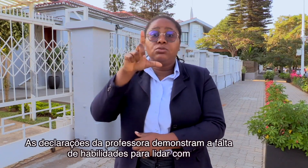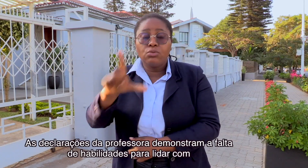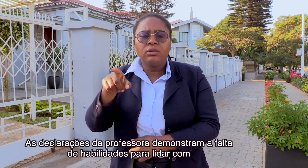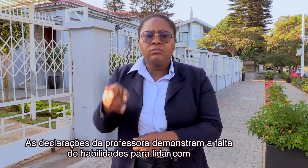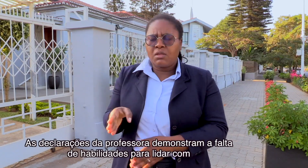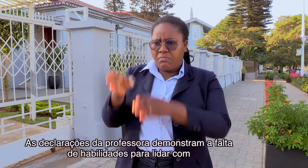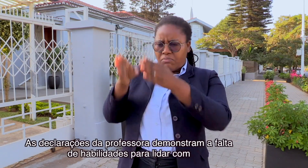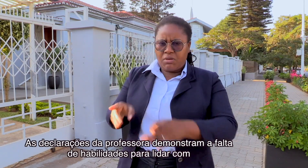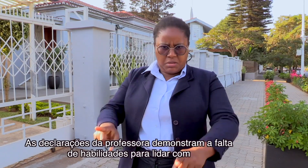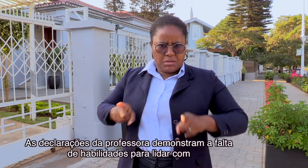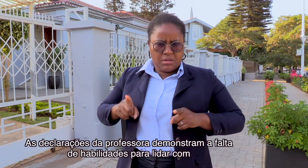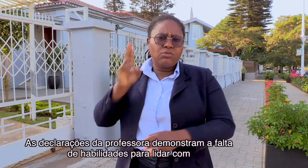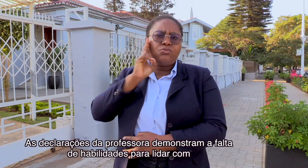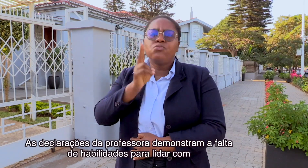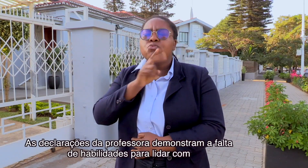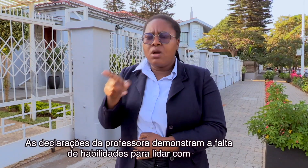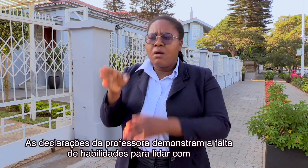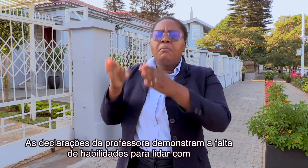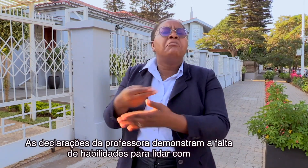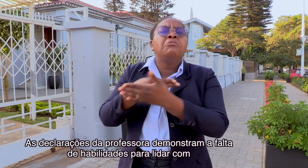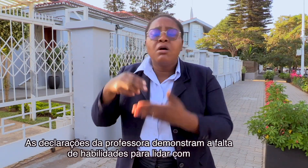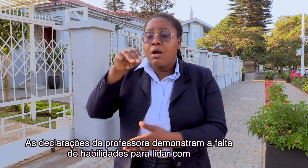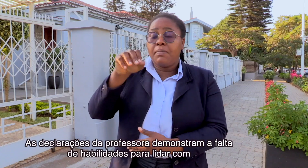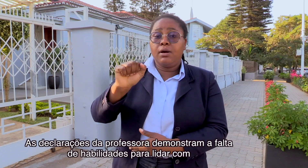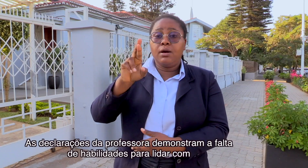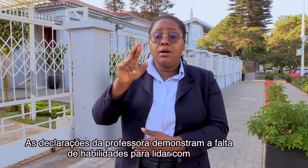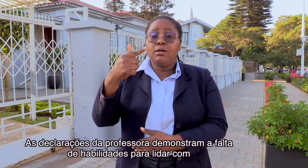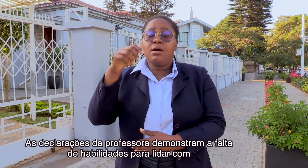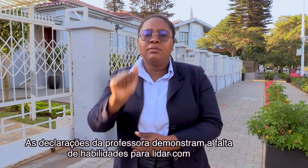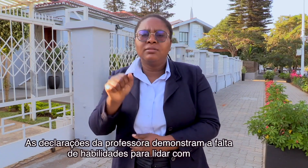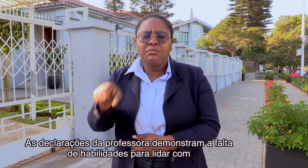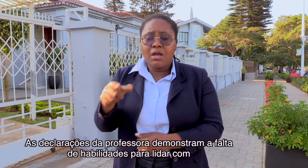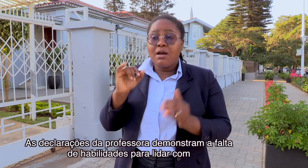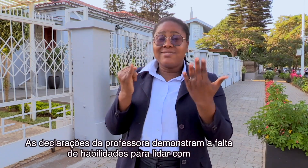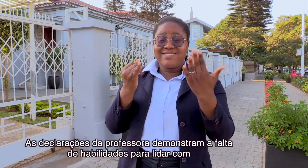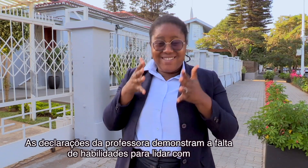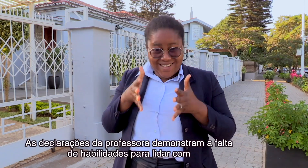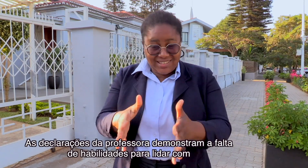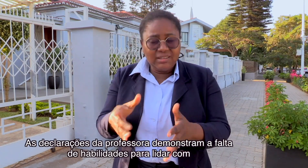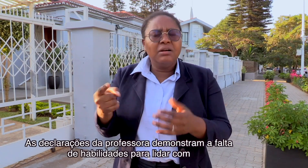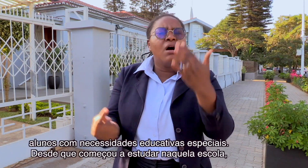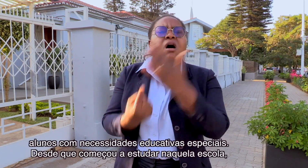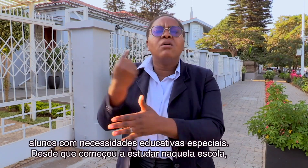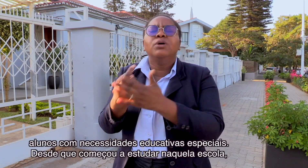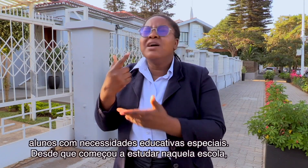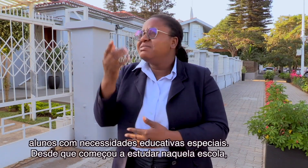As declarações da professora demonstram a falta de habilidades para lidar com alunos com necessidades educativas especiais. Desde que